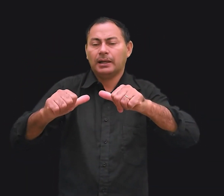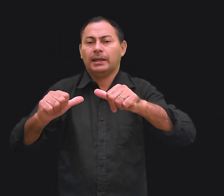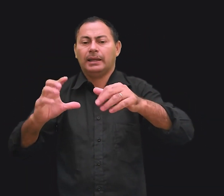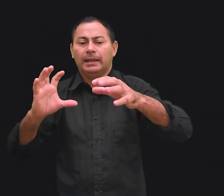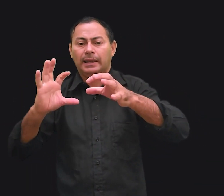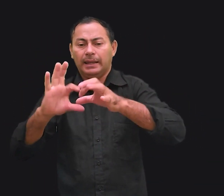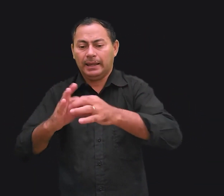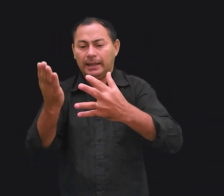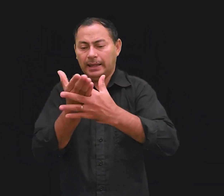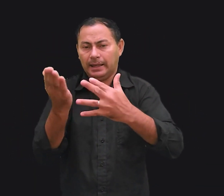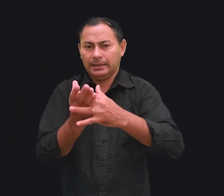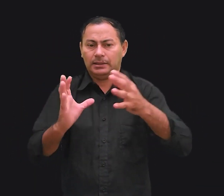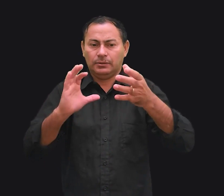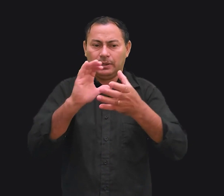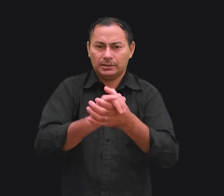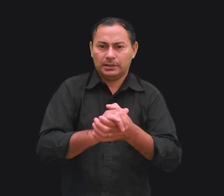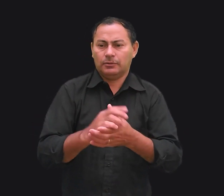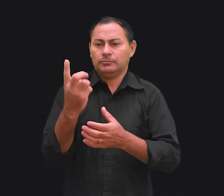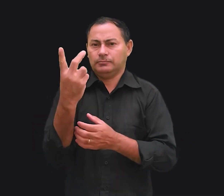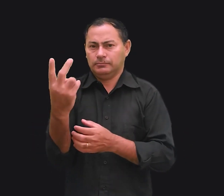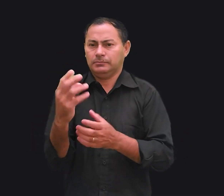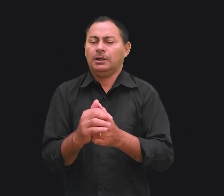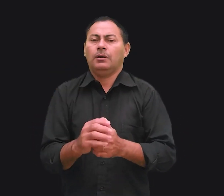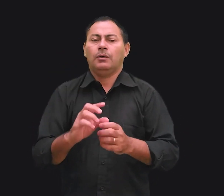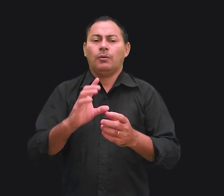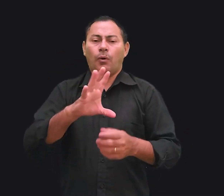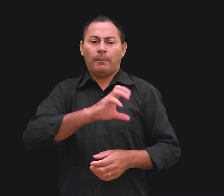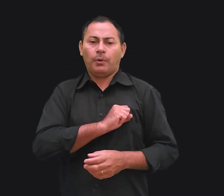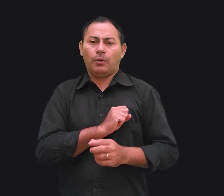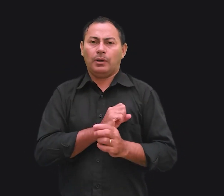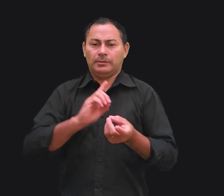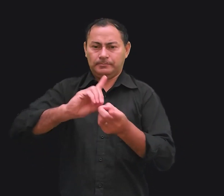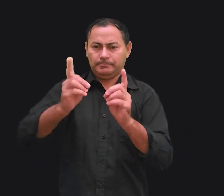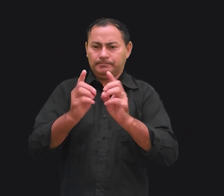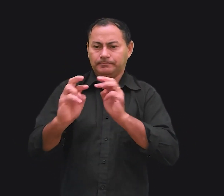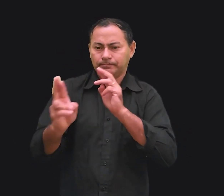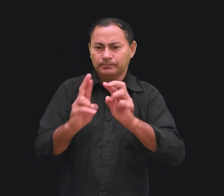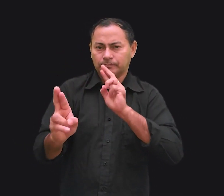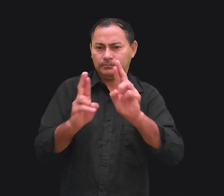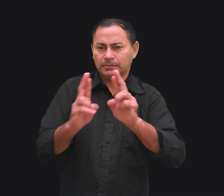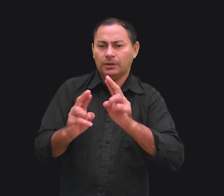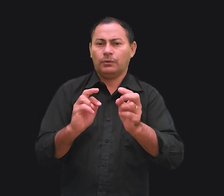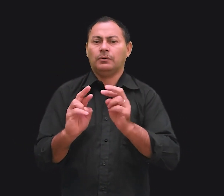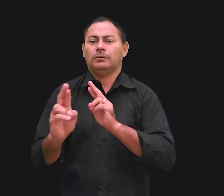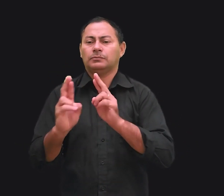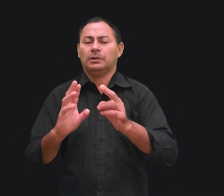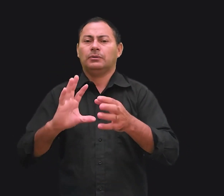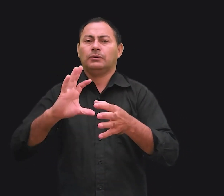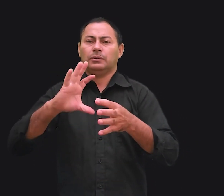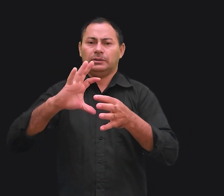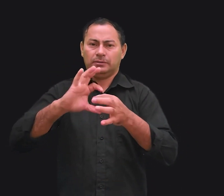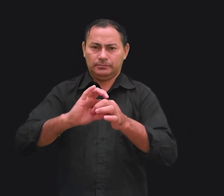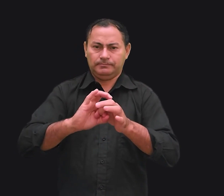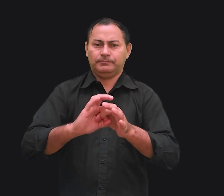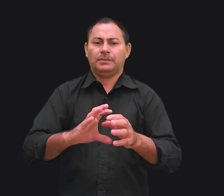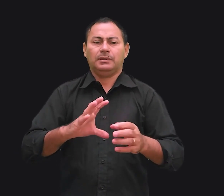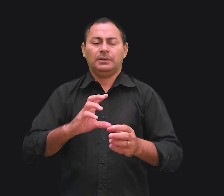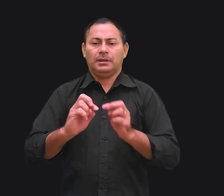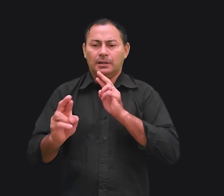casal. Já o amor é a dinâmica que impulsiona o relacionamento e a unidade. É essa dinâmica que